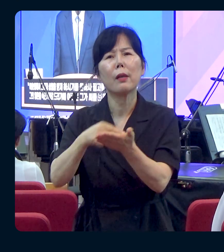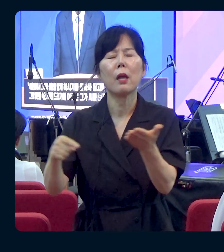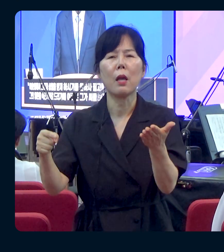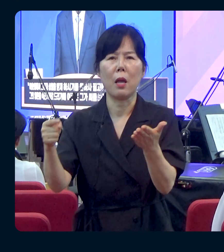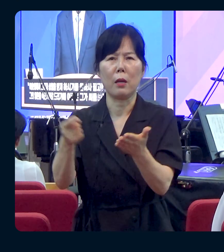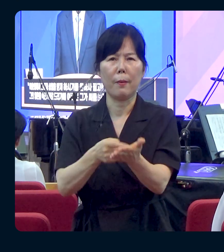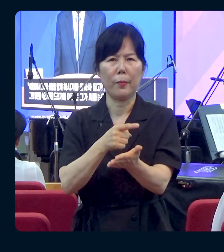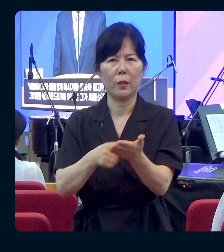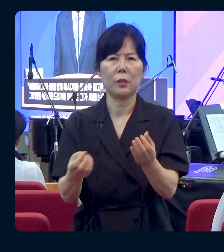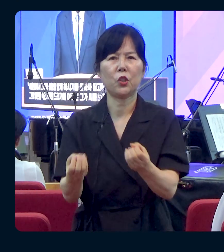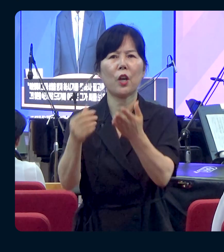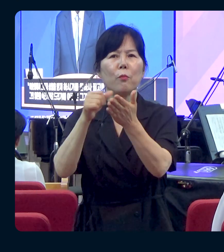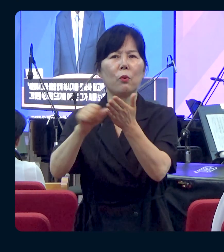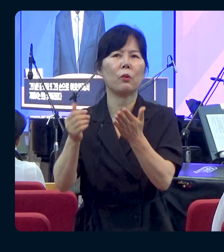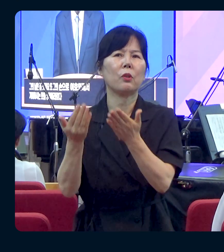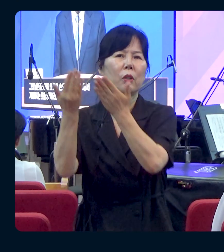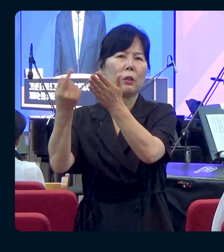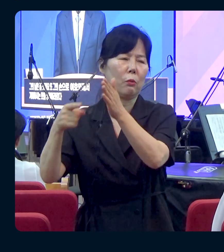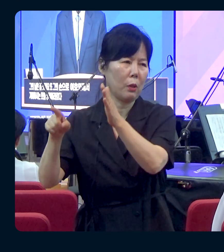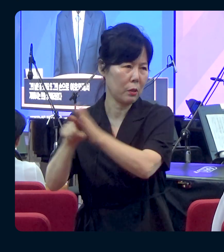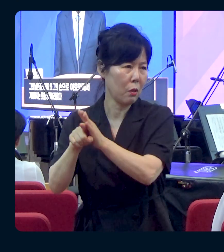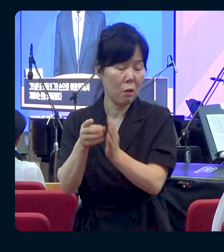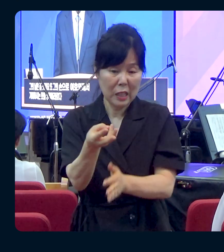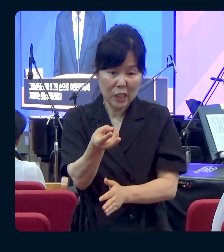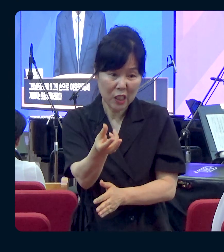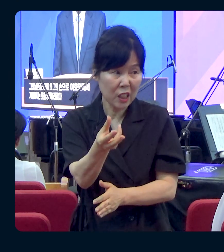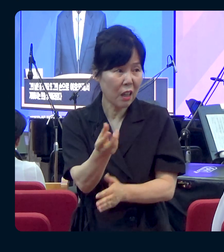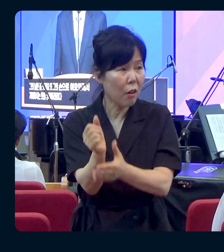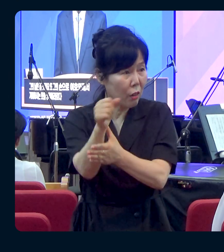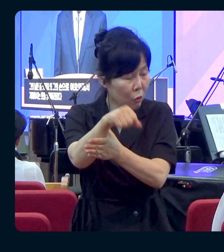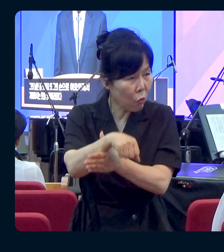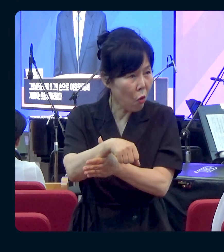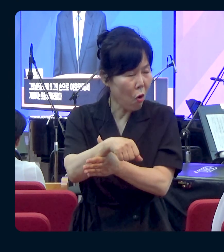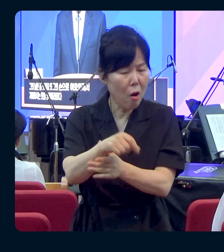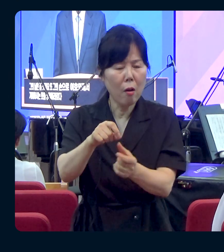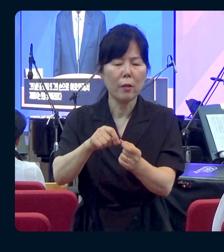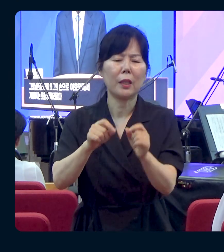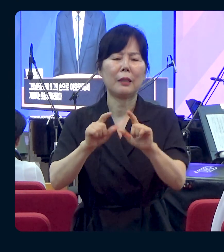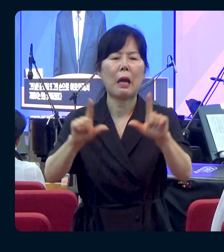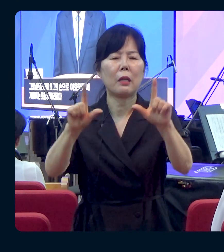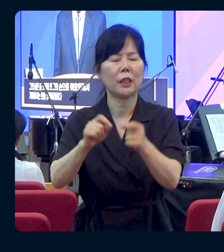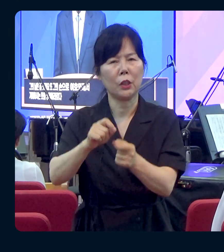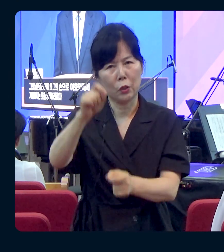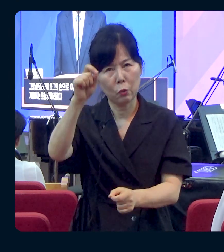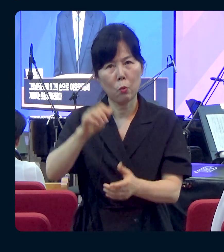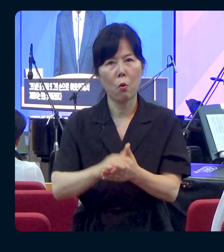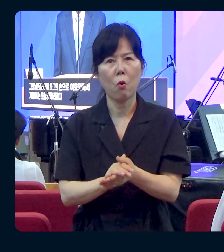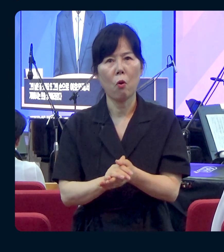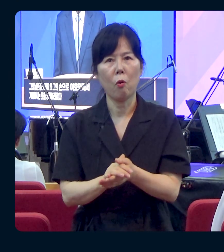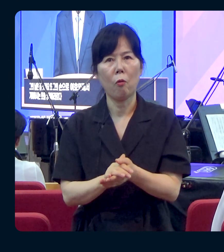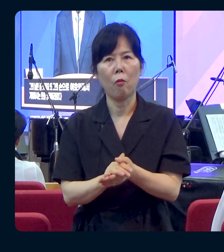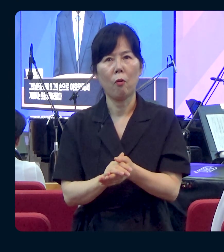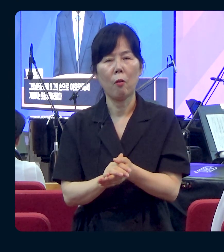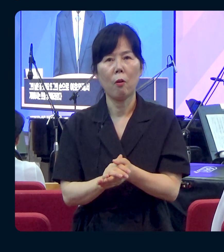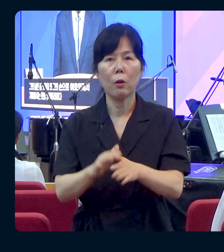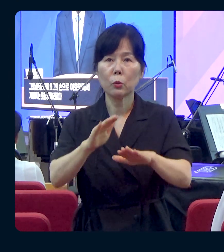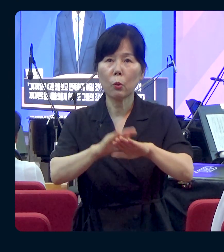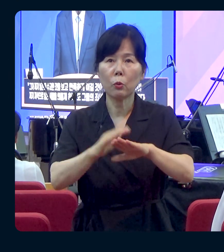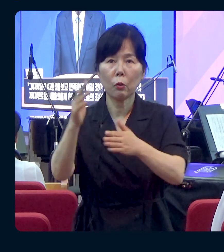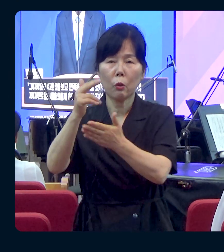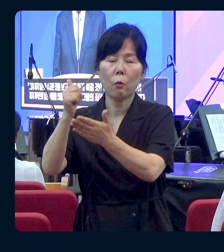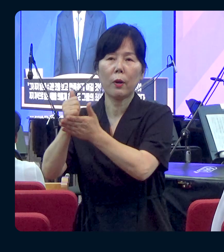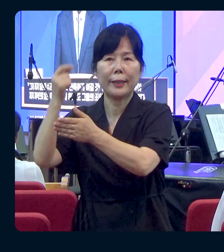속건 제물로 드리기에 이르면 그가 씨를 보게 되며 그의 날은 길 것이요 또 그의 손으로 여호와께서